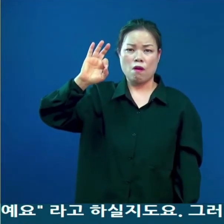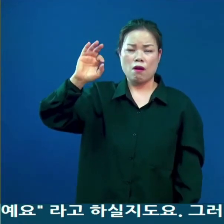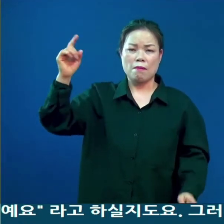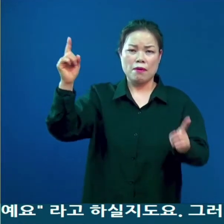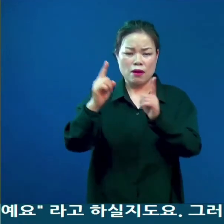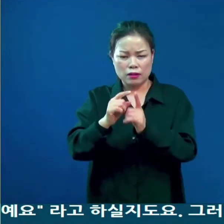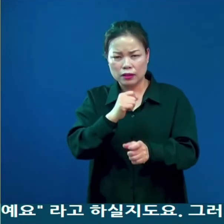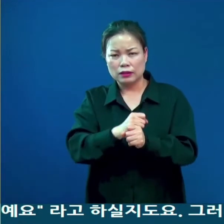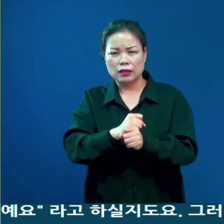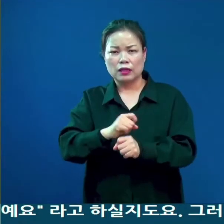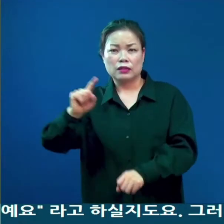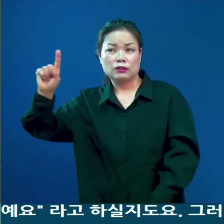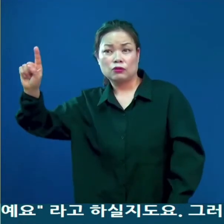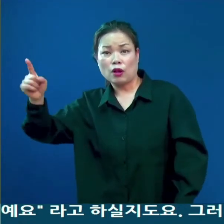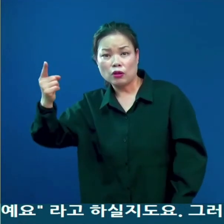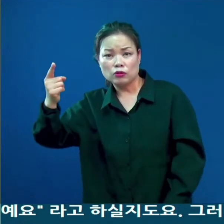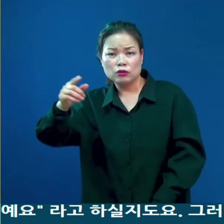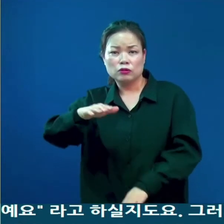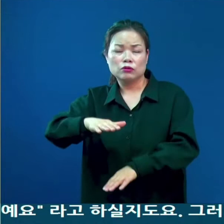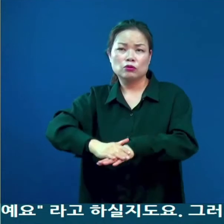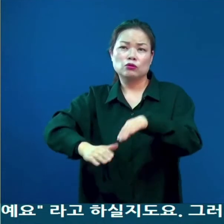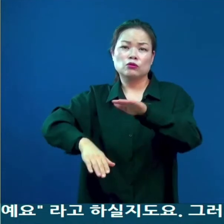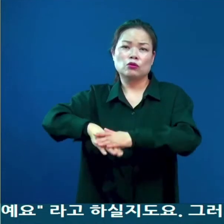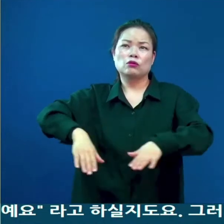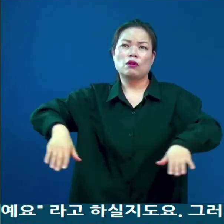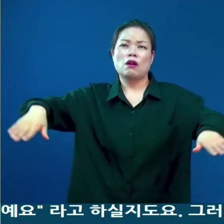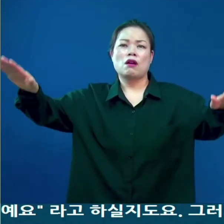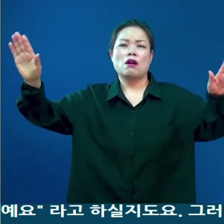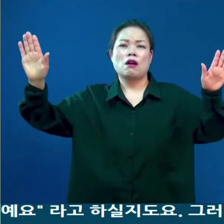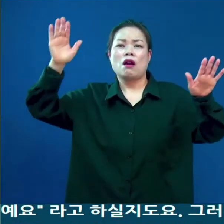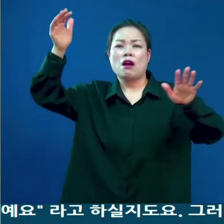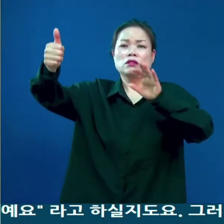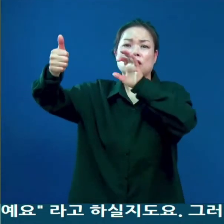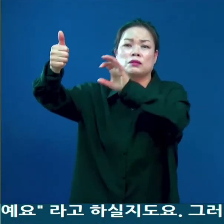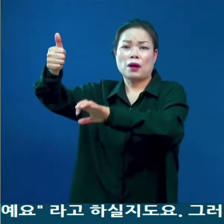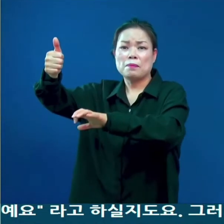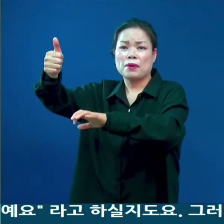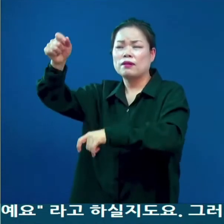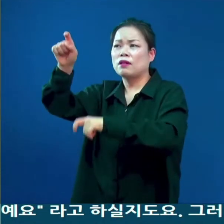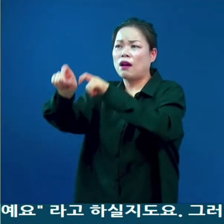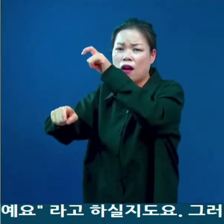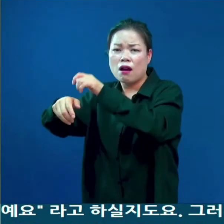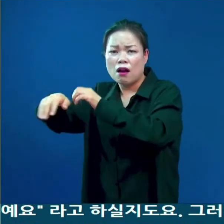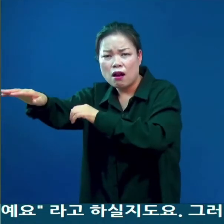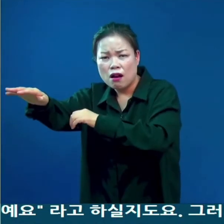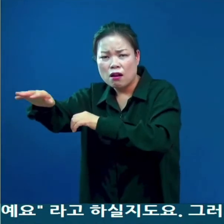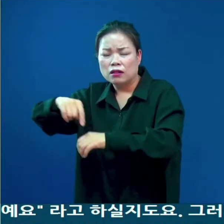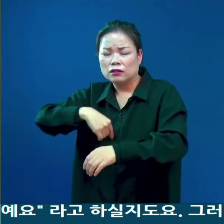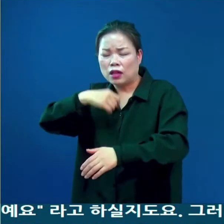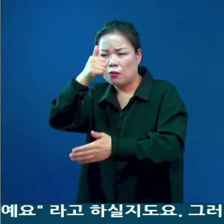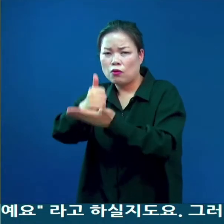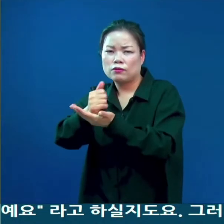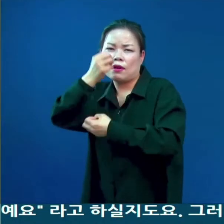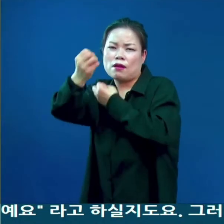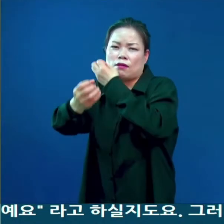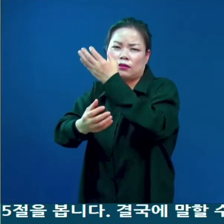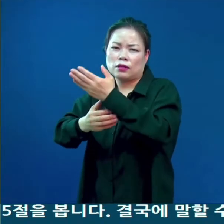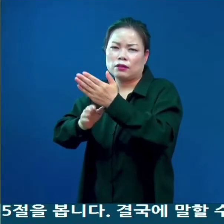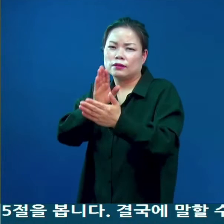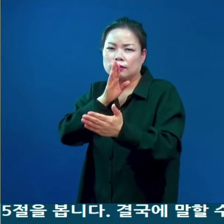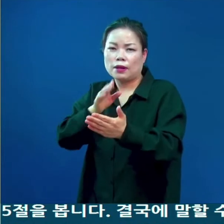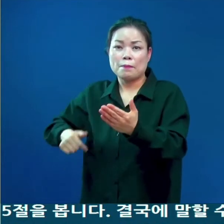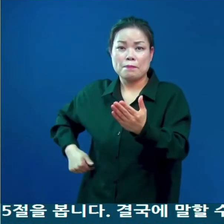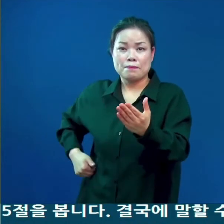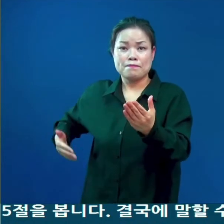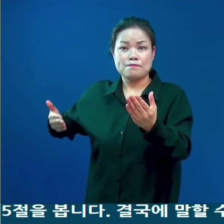되어버린 다윗이 이제는 두 손 들고 하나님 앞에 나아가는 거죠. 내 모든 죄를 자복하기로 결심하고 하나님 앞에 참회의